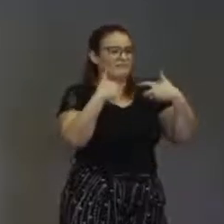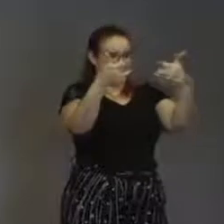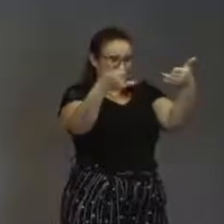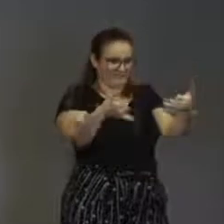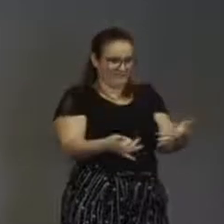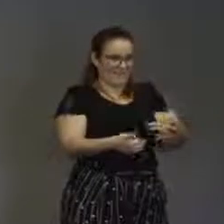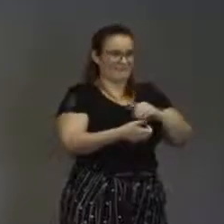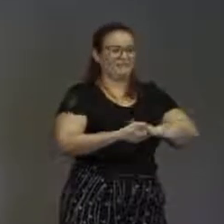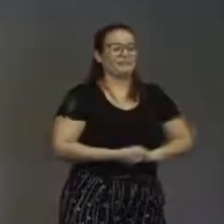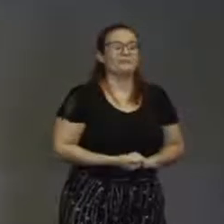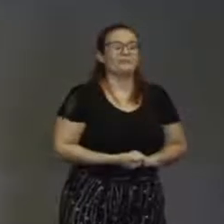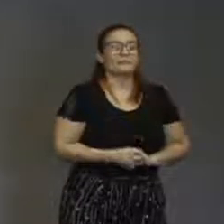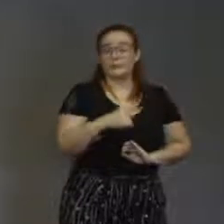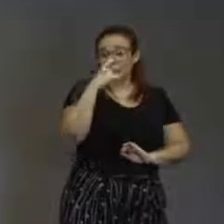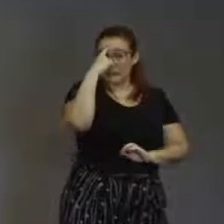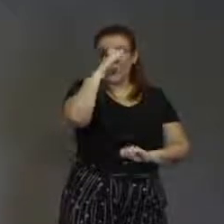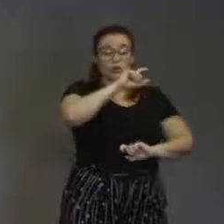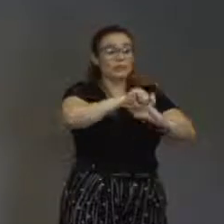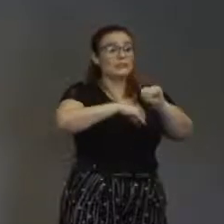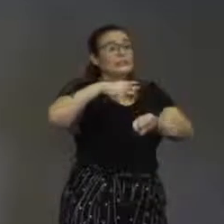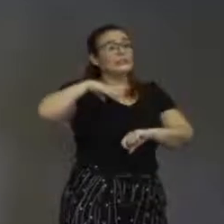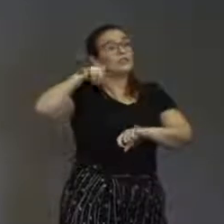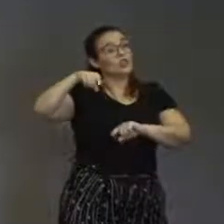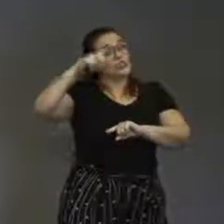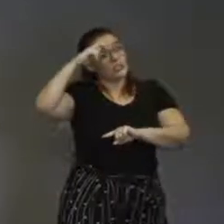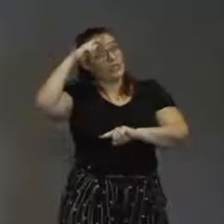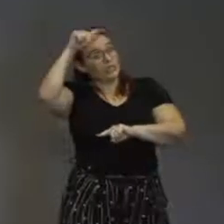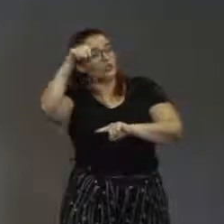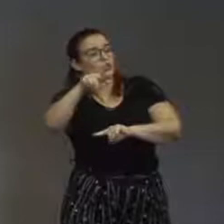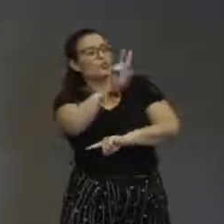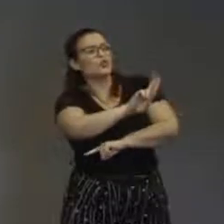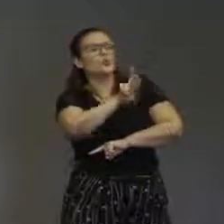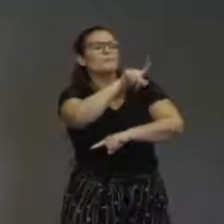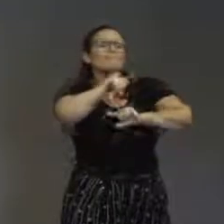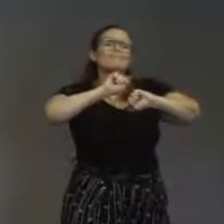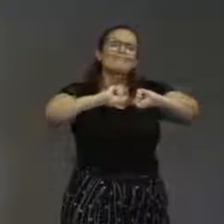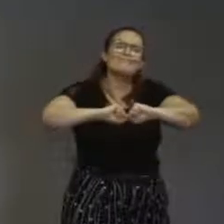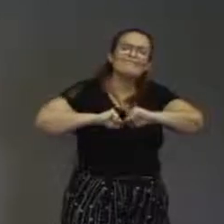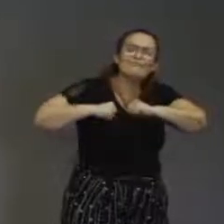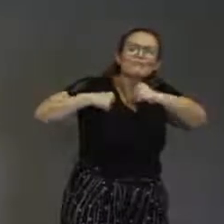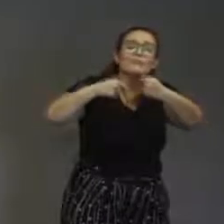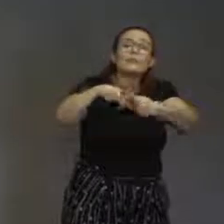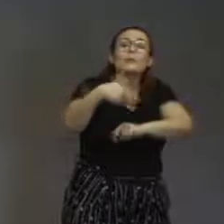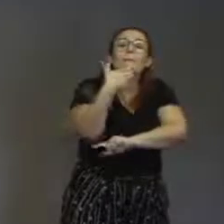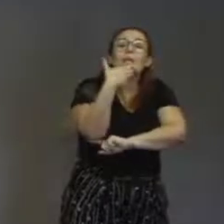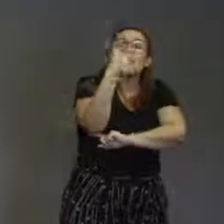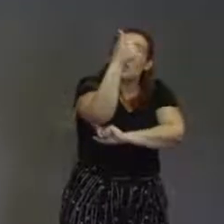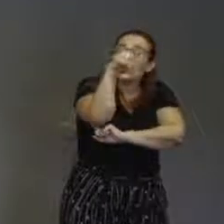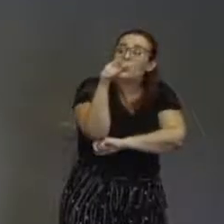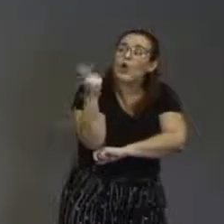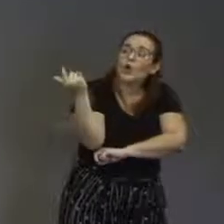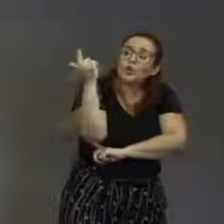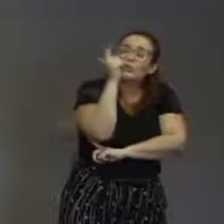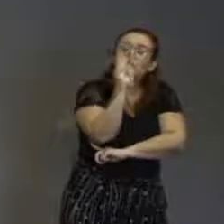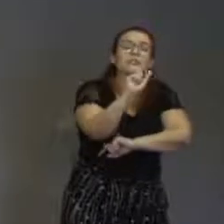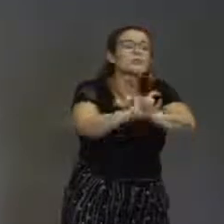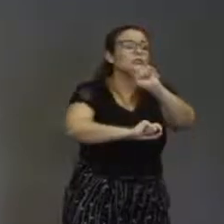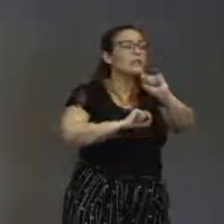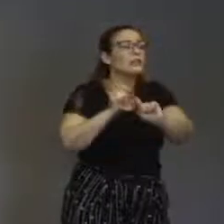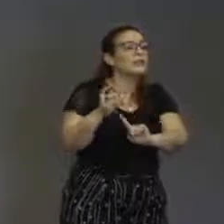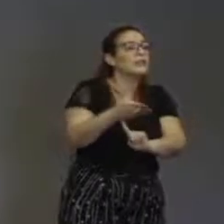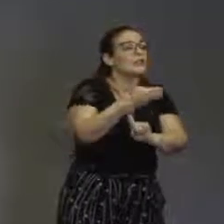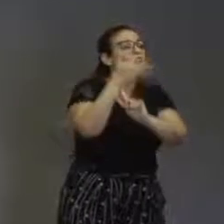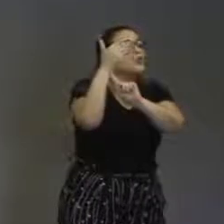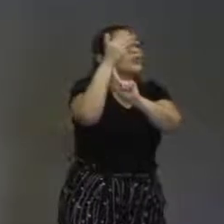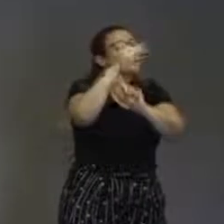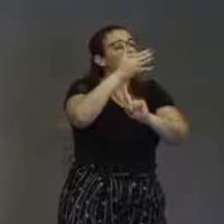né? A ideia é que a cidade inteligente é aquela que usou os melhores esforços para que as tecnologias